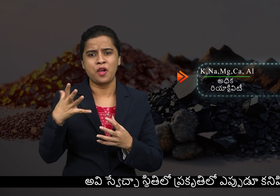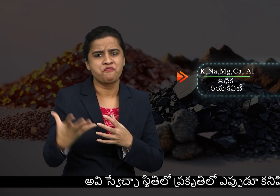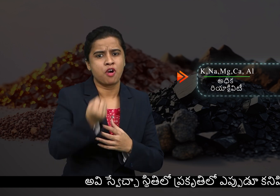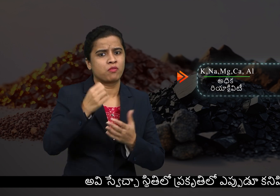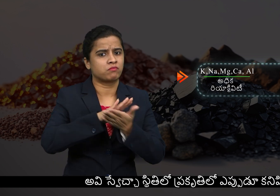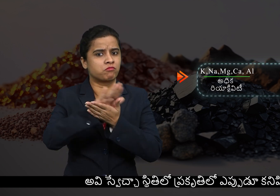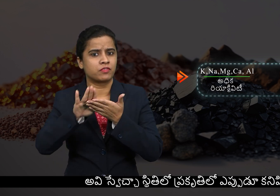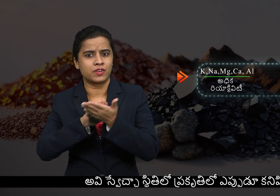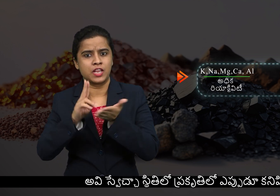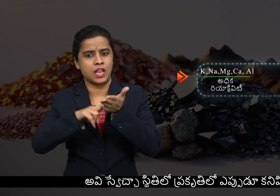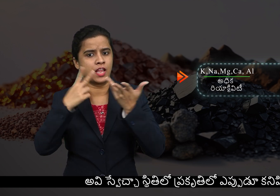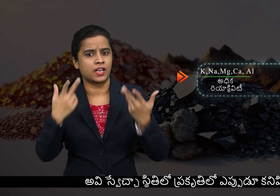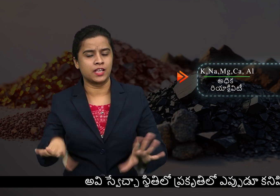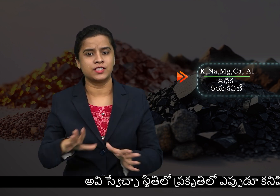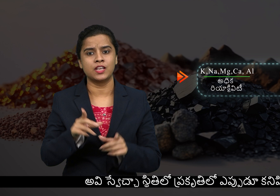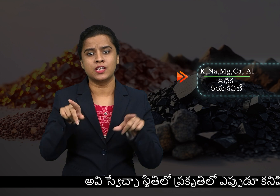కనిపించవు.